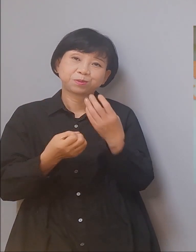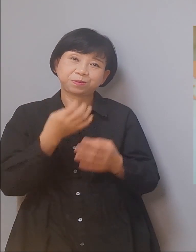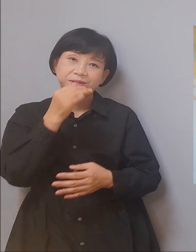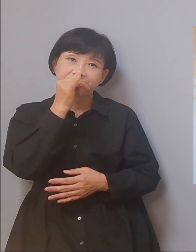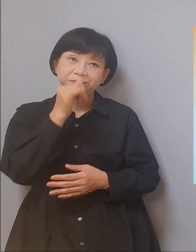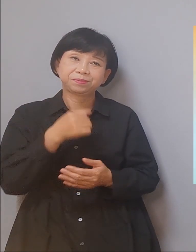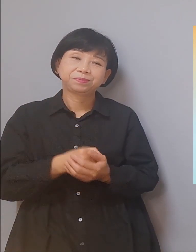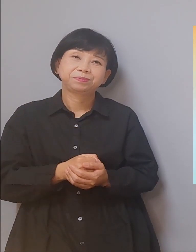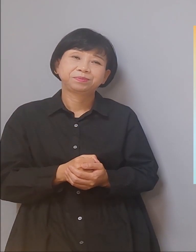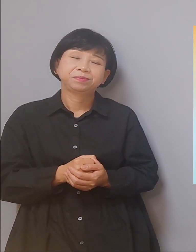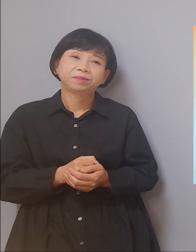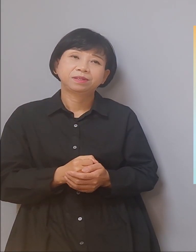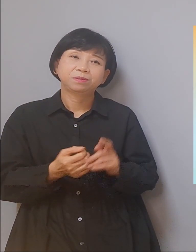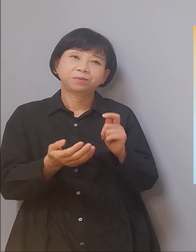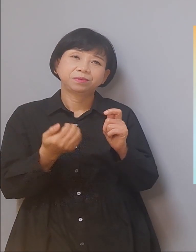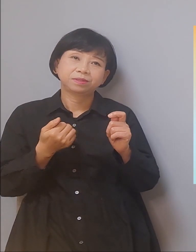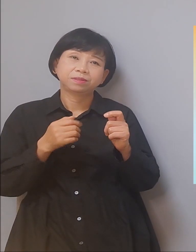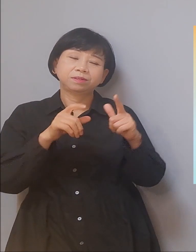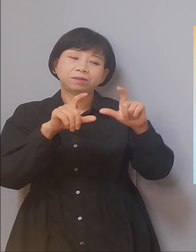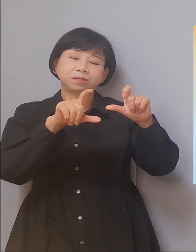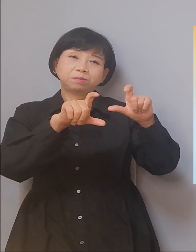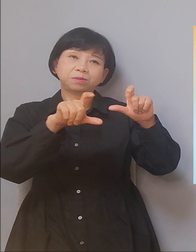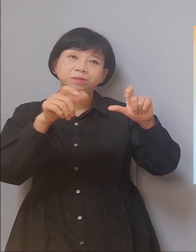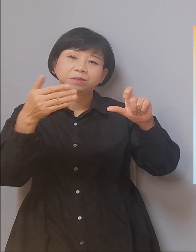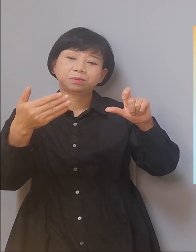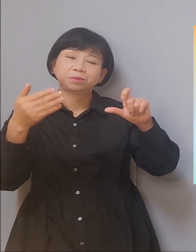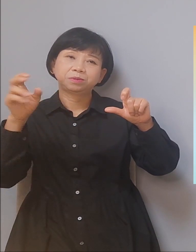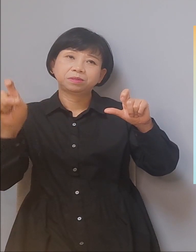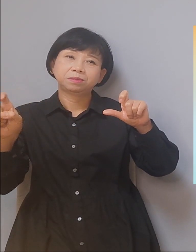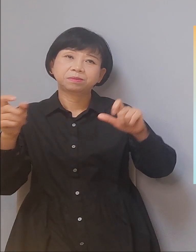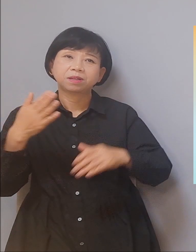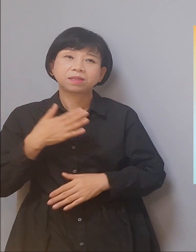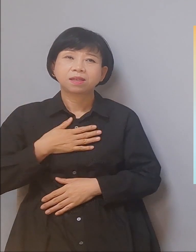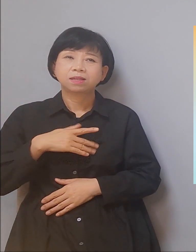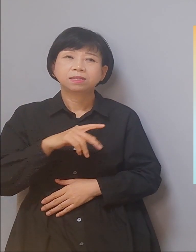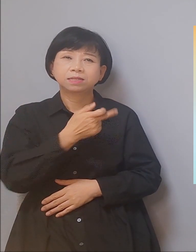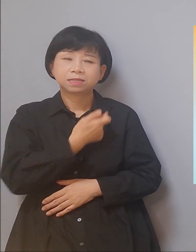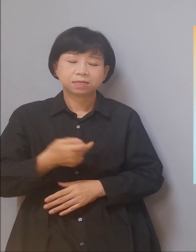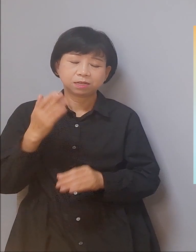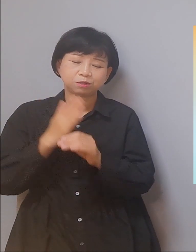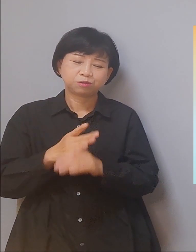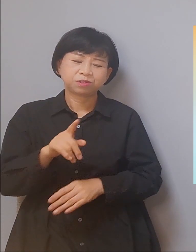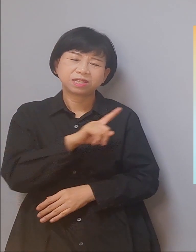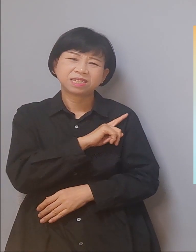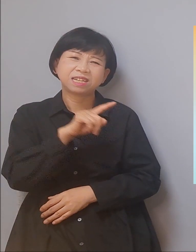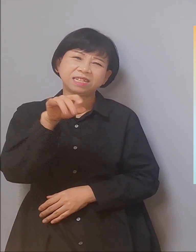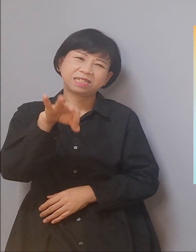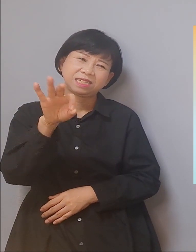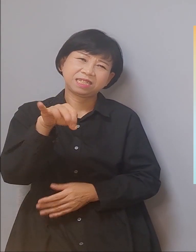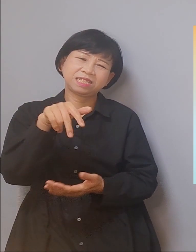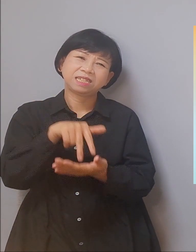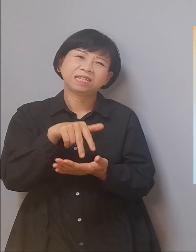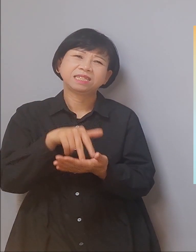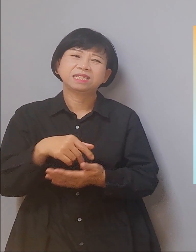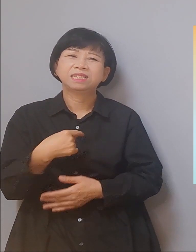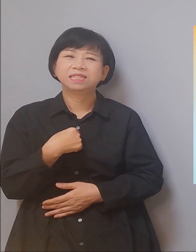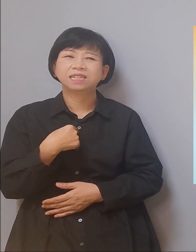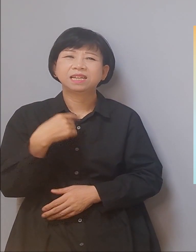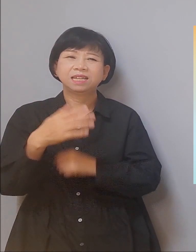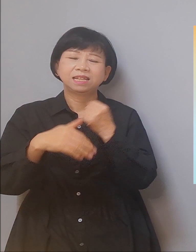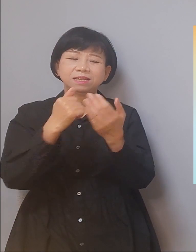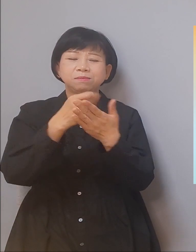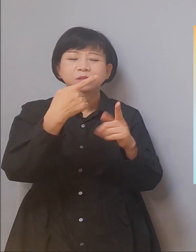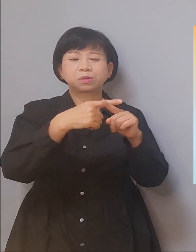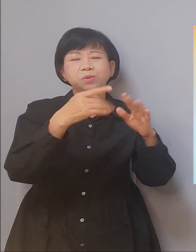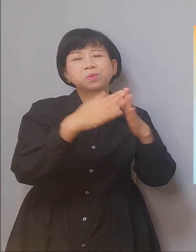고린도전서 15장 9절에서 10절 말씀 볼까요? 나는 사도 중에 가장 작은 자라. 나는 하나님의 교회를